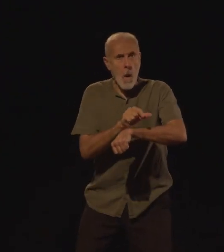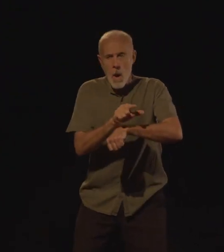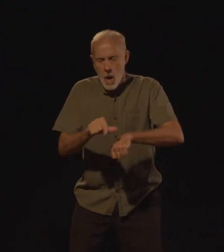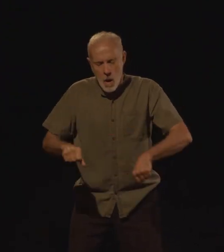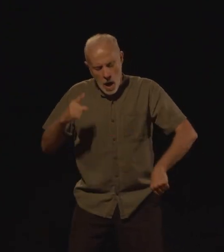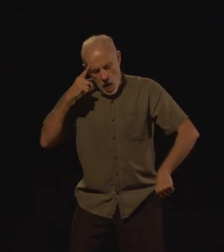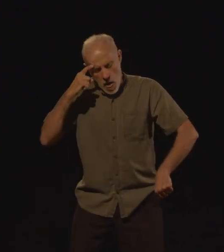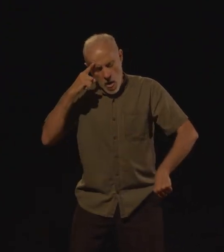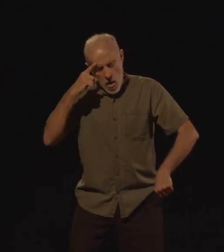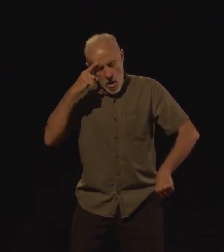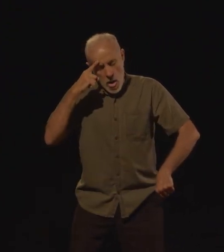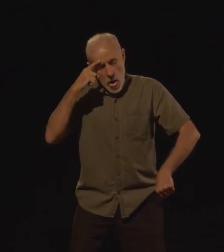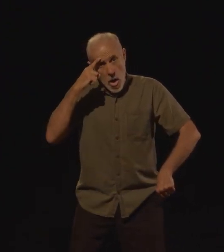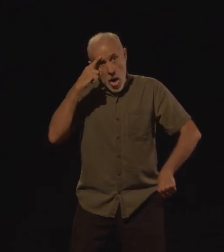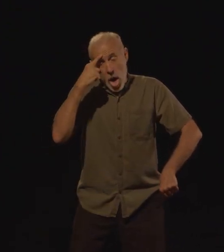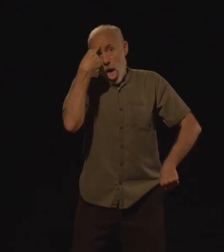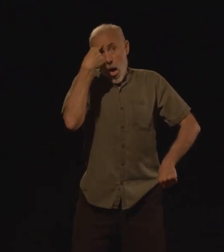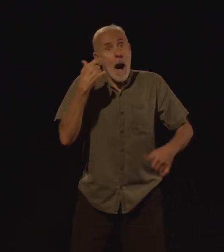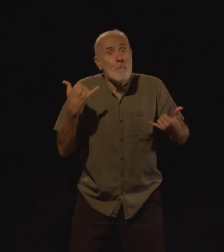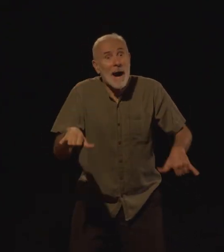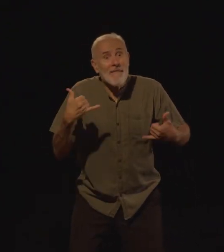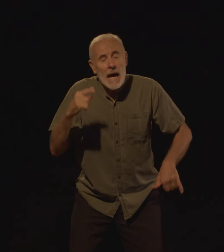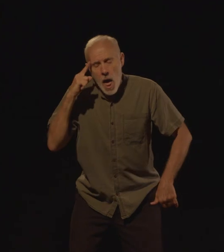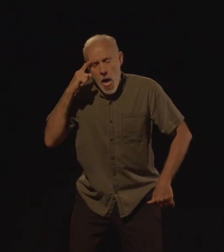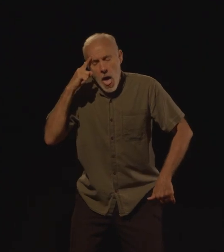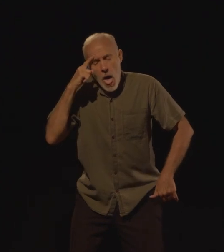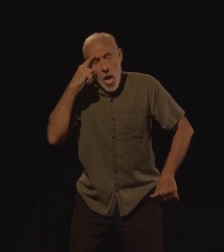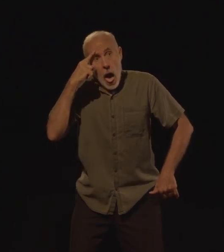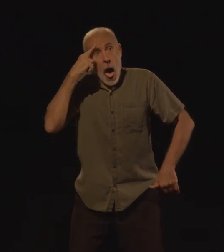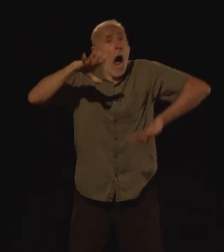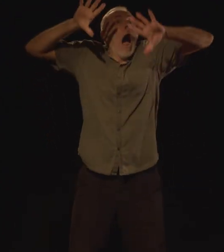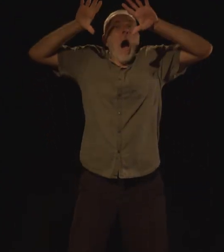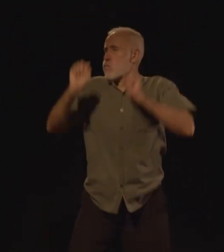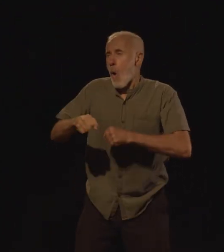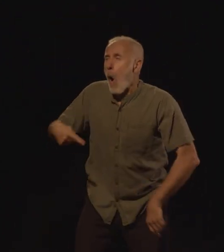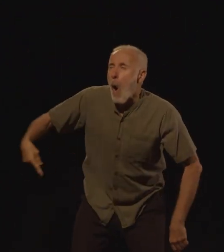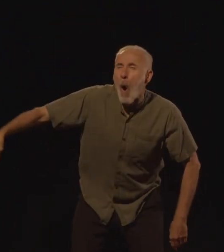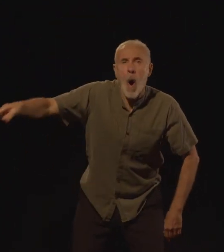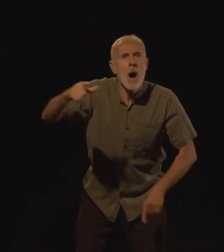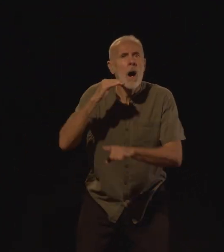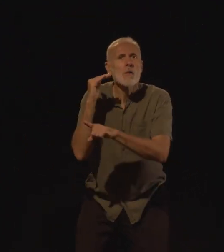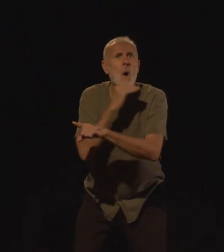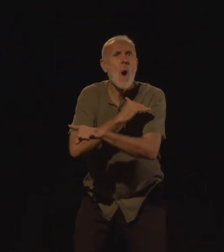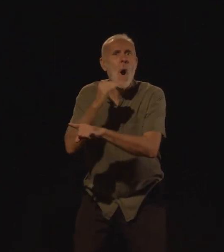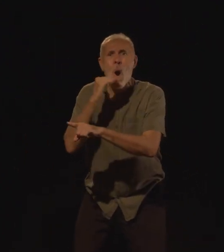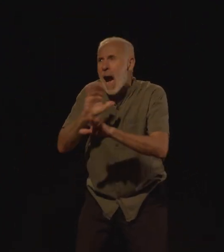galop. Mais comme il partait toujours un tout petit peu trop tôt, en fait, l'idée n'arrivait jamais.